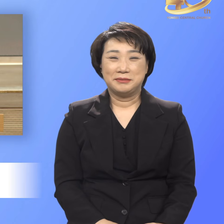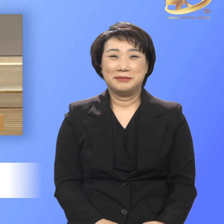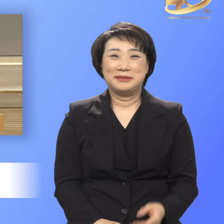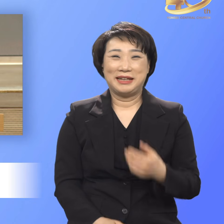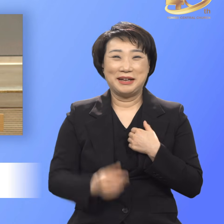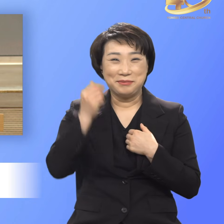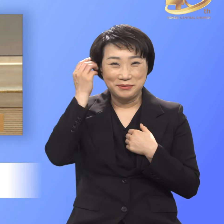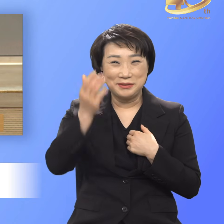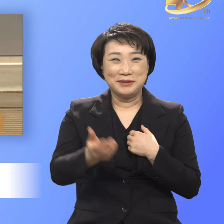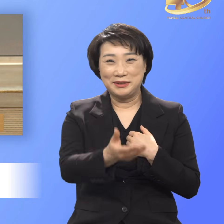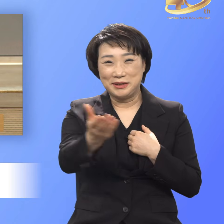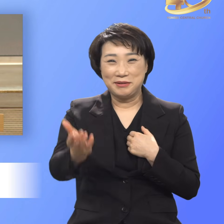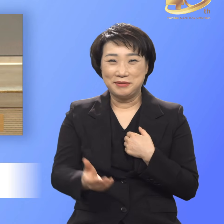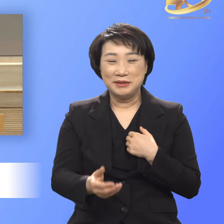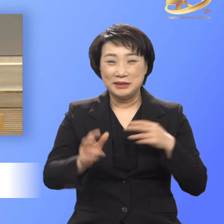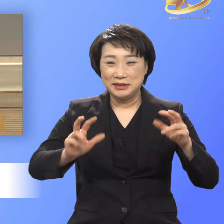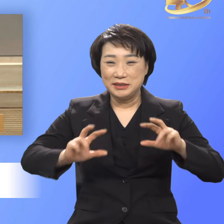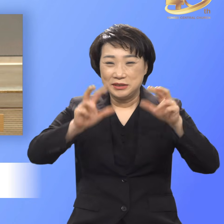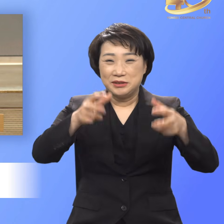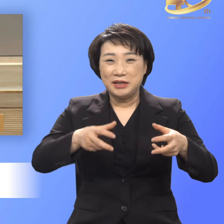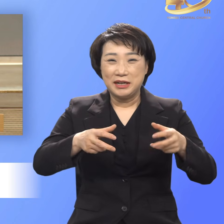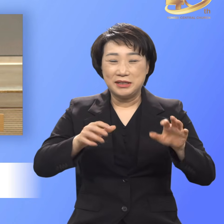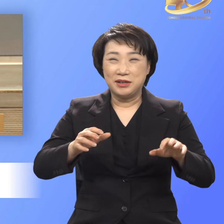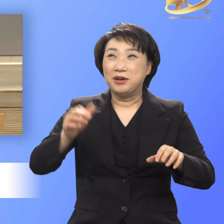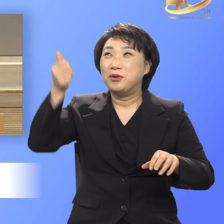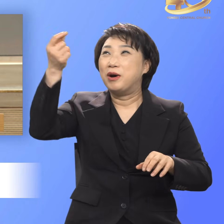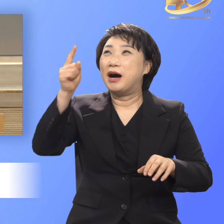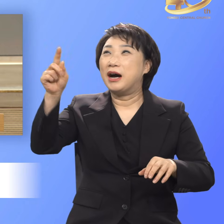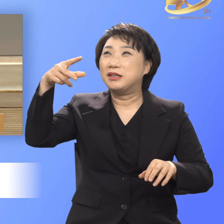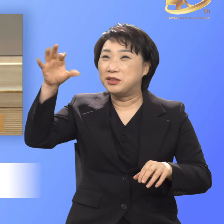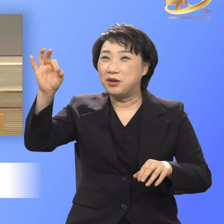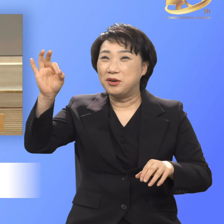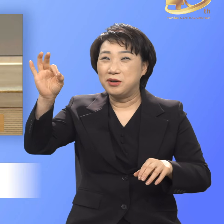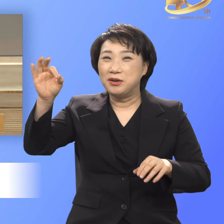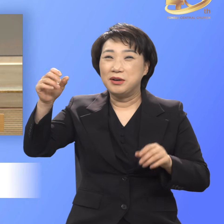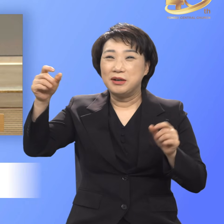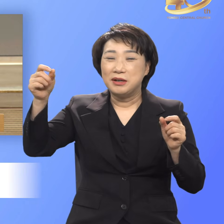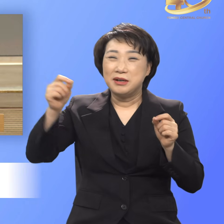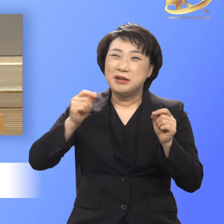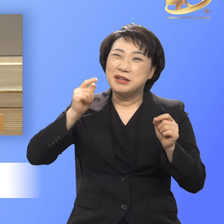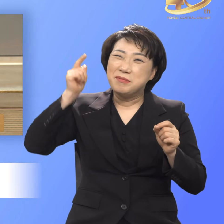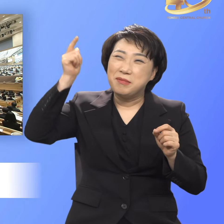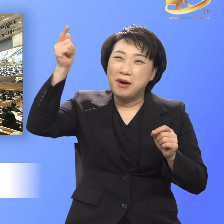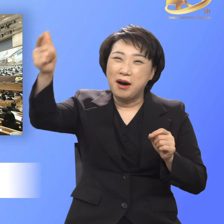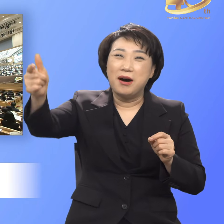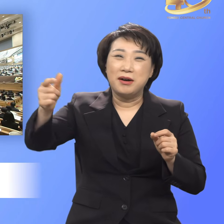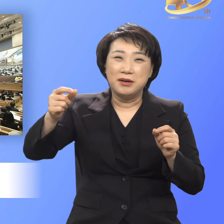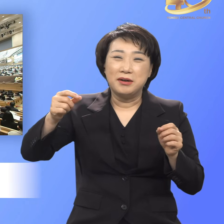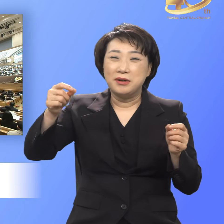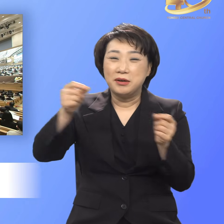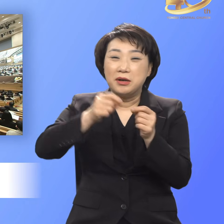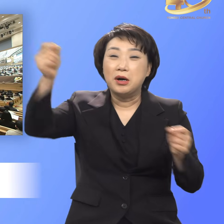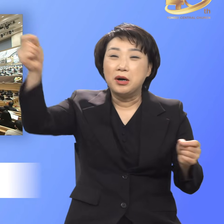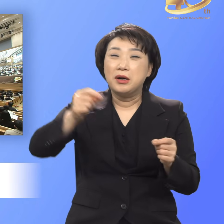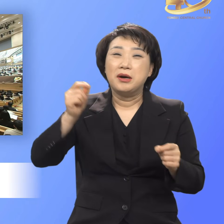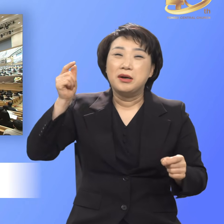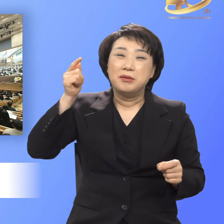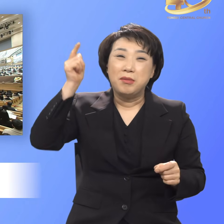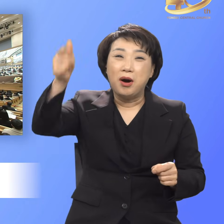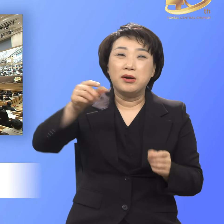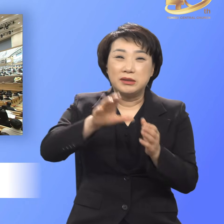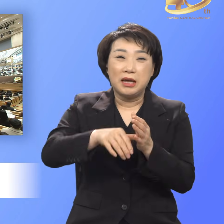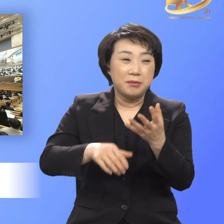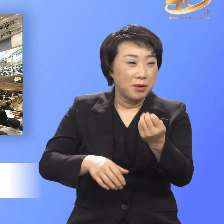물어볼게. 지구에서 화성까지 가장 거리가 멀 때가 언제요? 몇 킬로나래요?